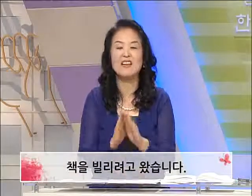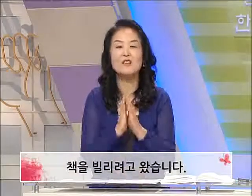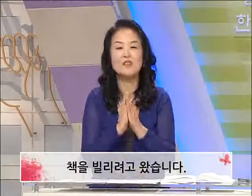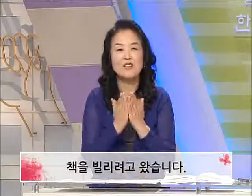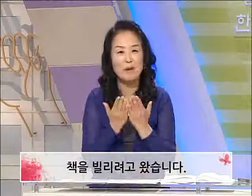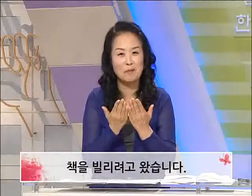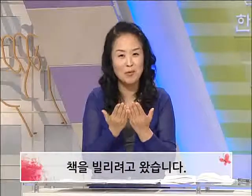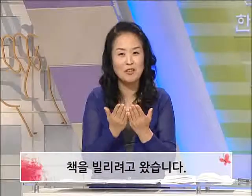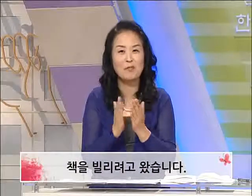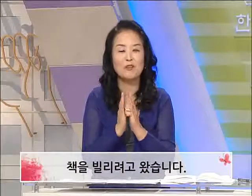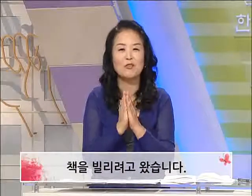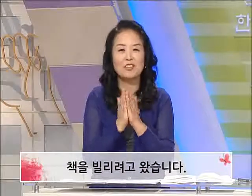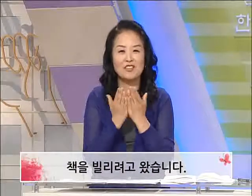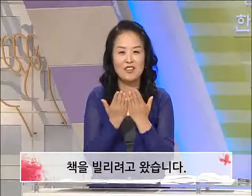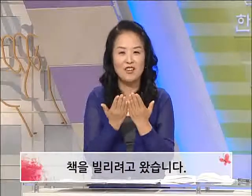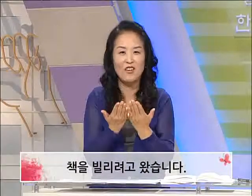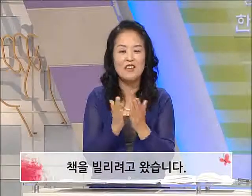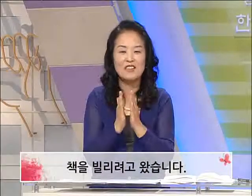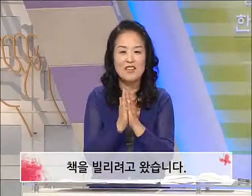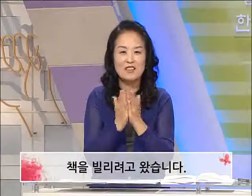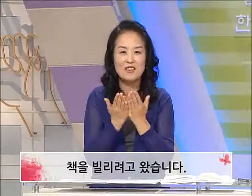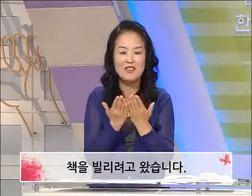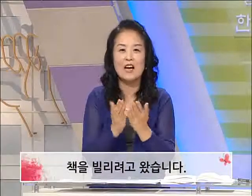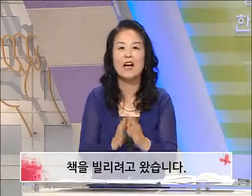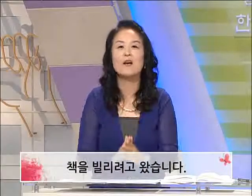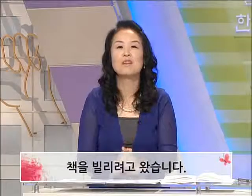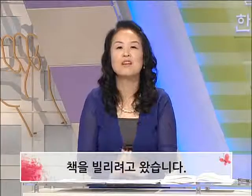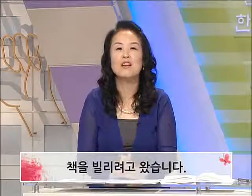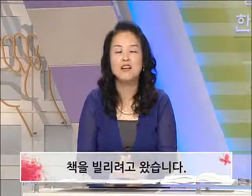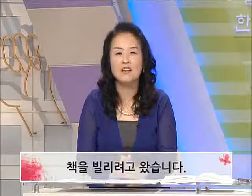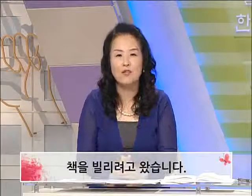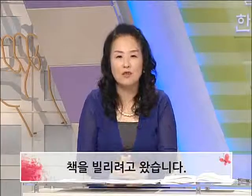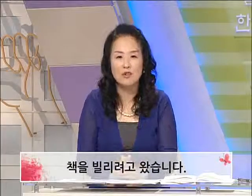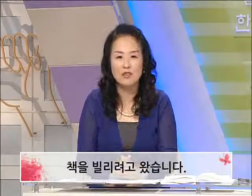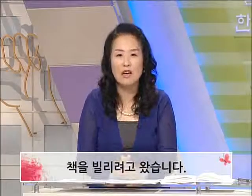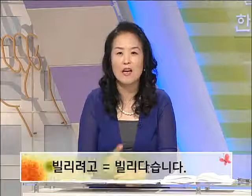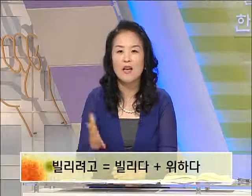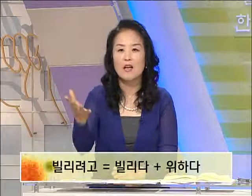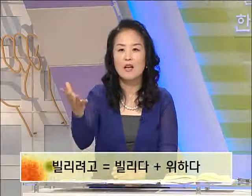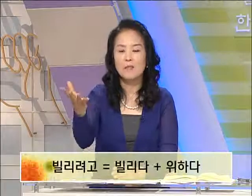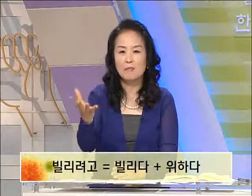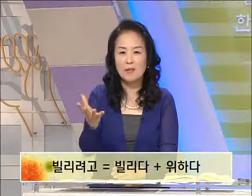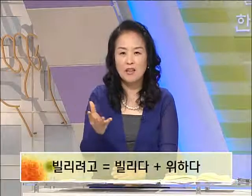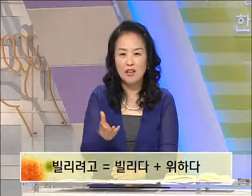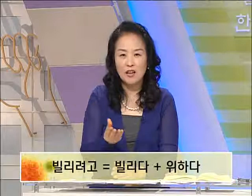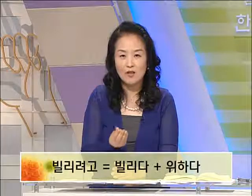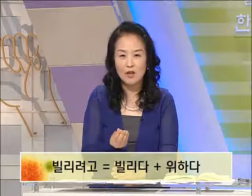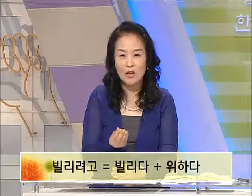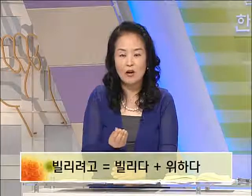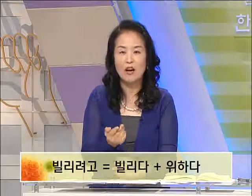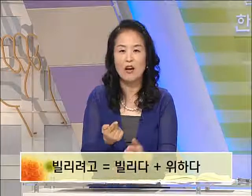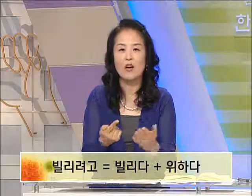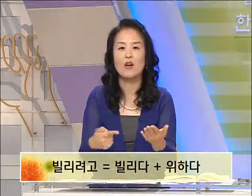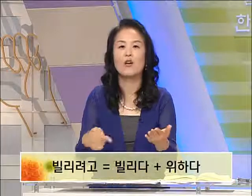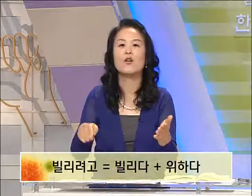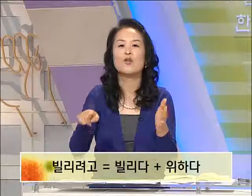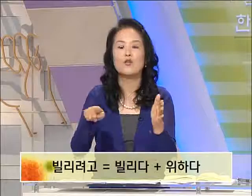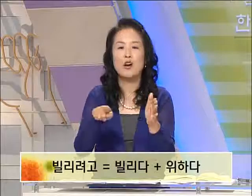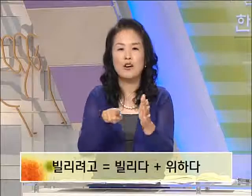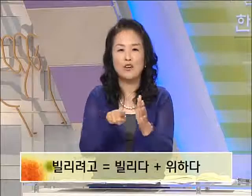책이라는 수화는 반복해서 배우고 있죠. 책을 빌리려고, 자, 빌리다라는 수화와 유하이라는